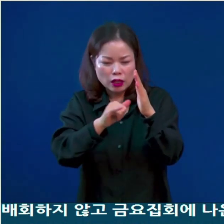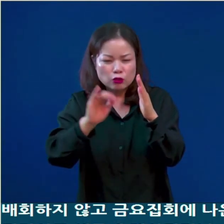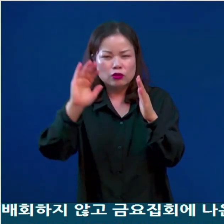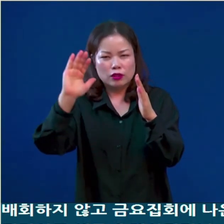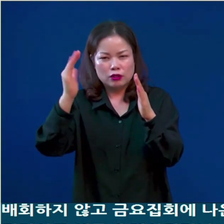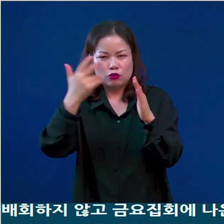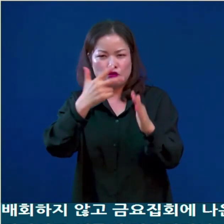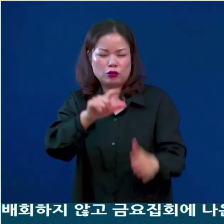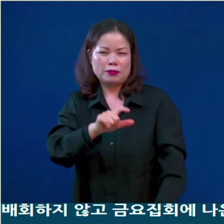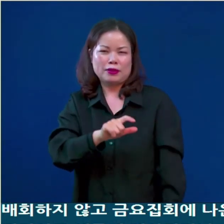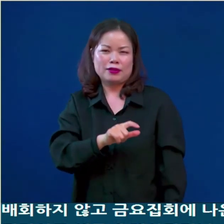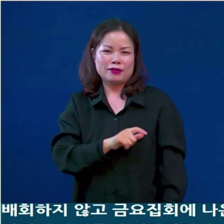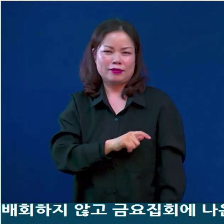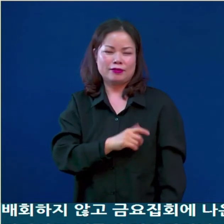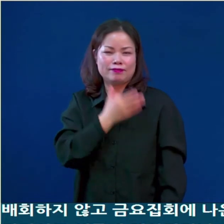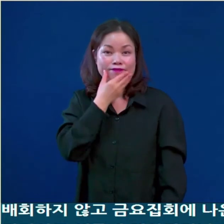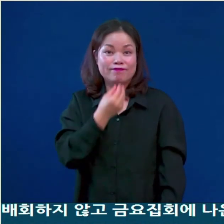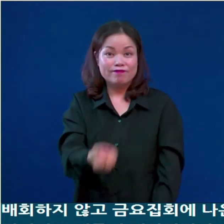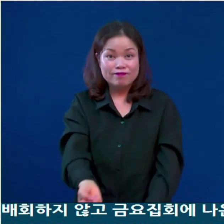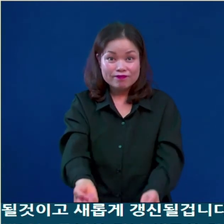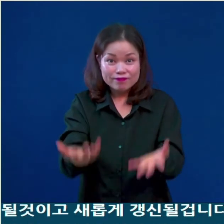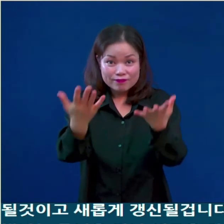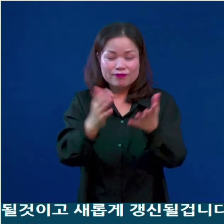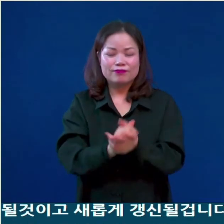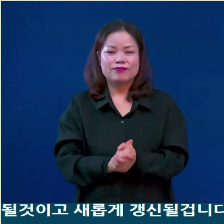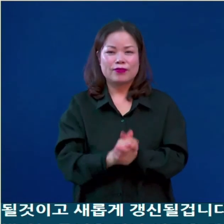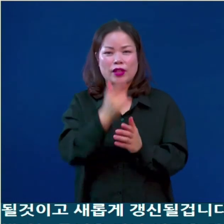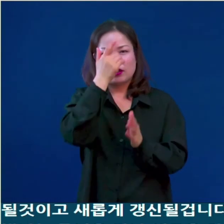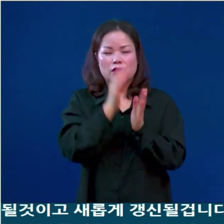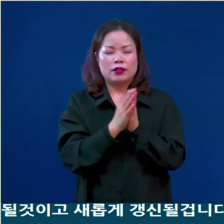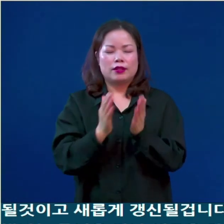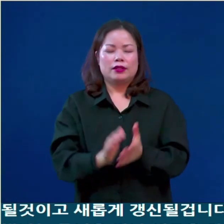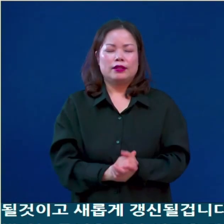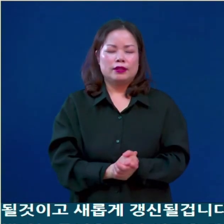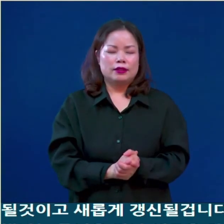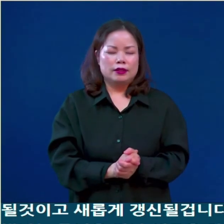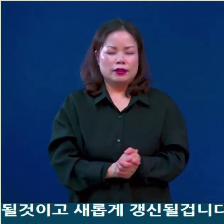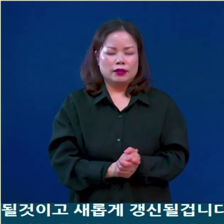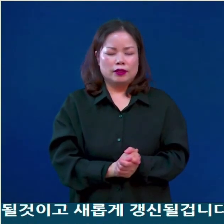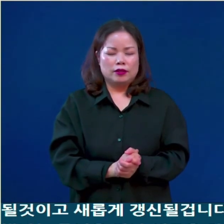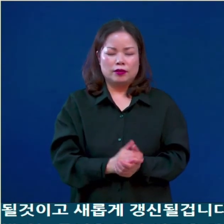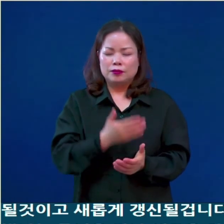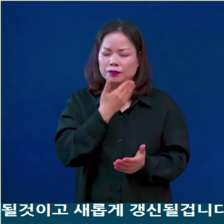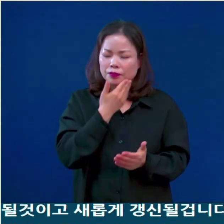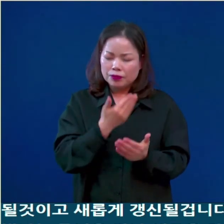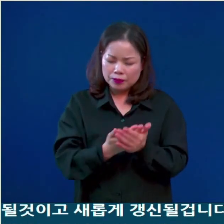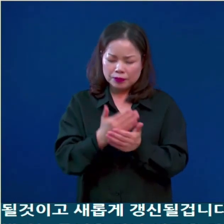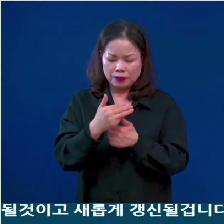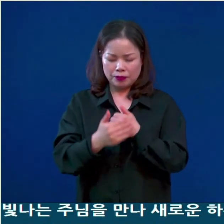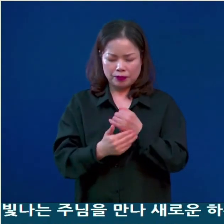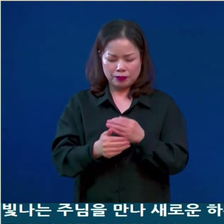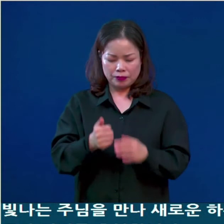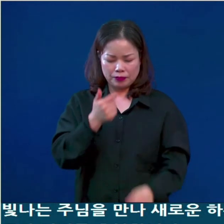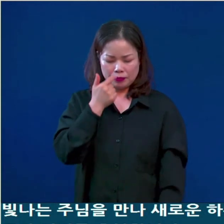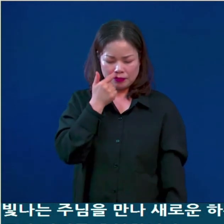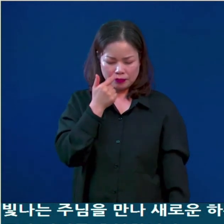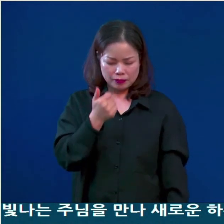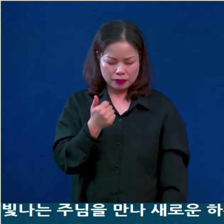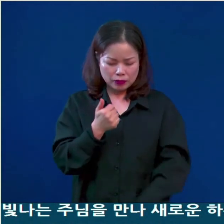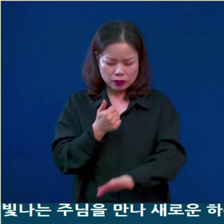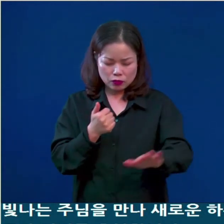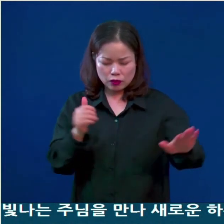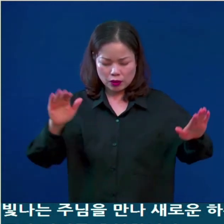되시기를 주님의 이름으로 축복합니다. 기도하겠습니다. 존귀하신 아버지 하나님,